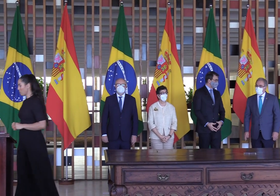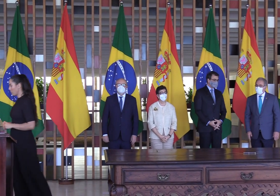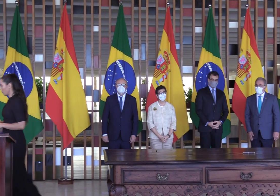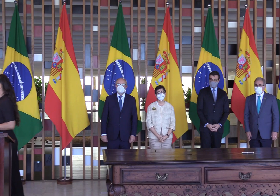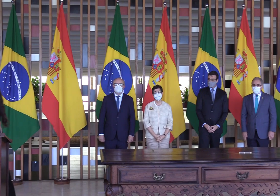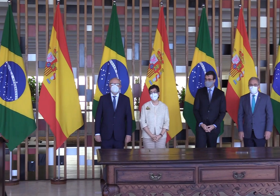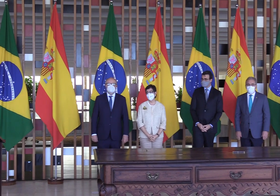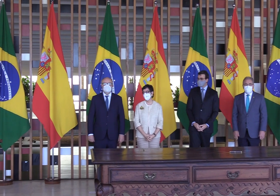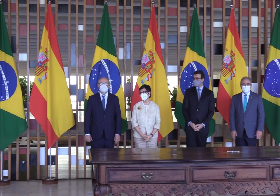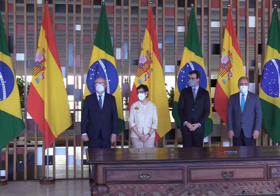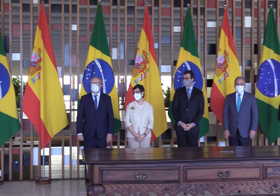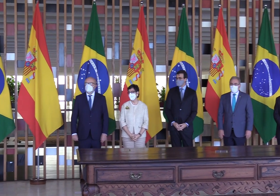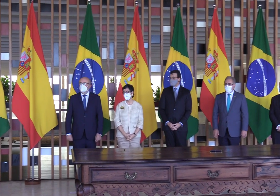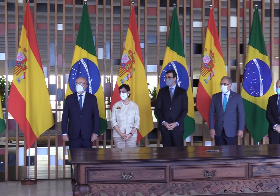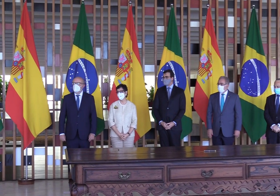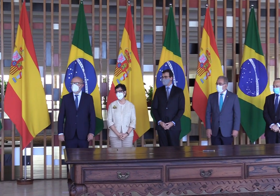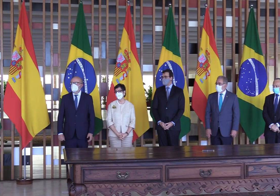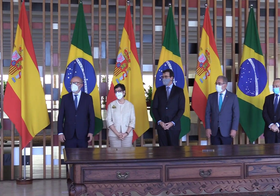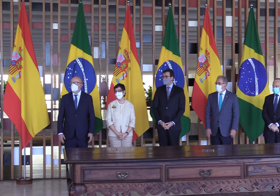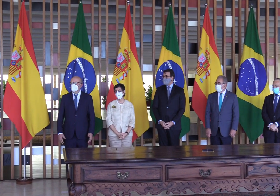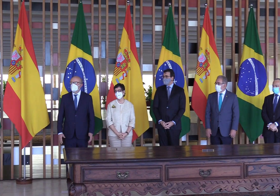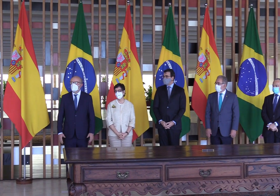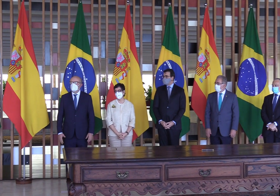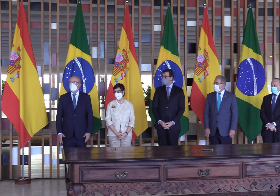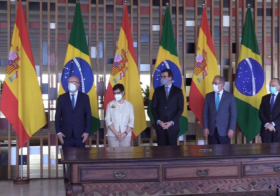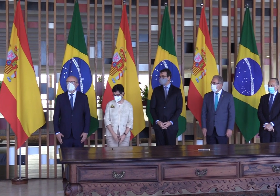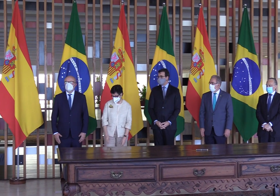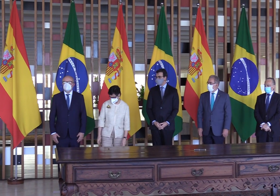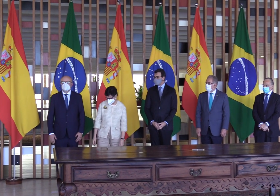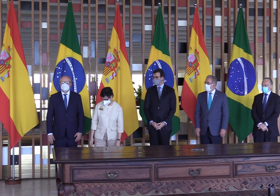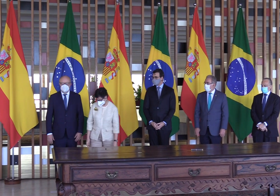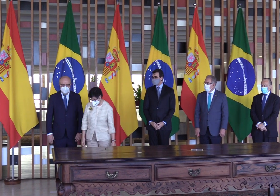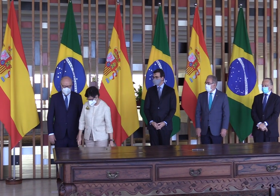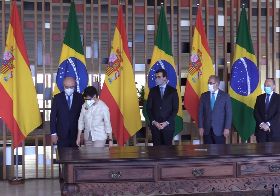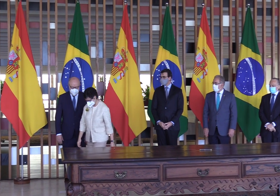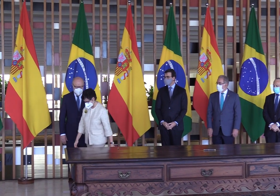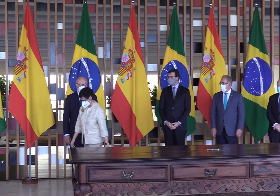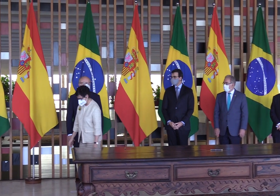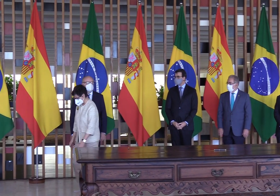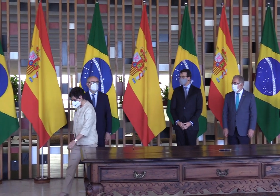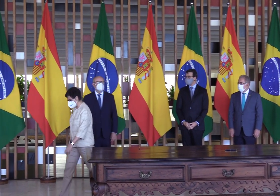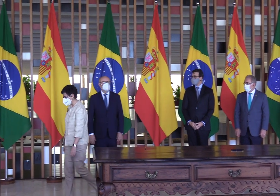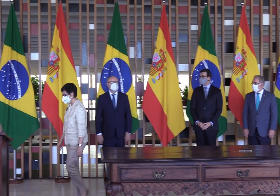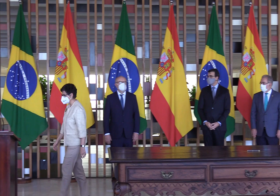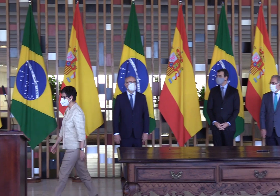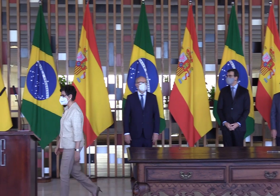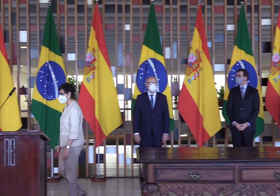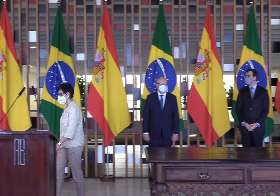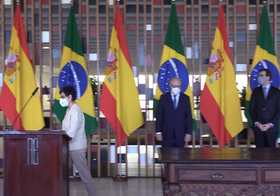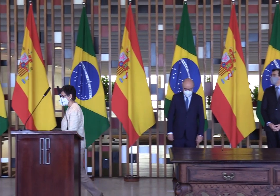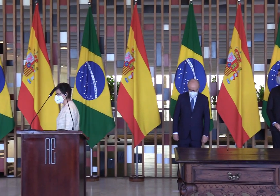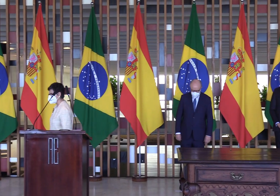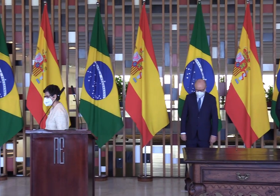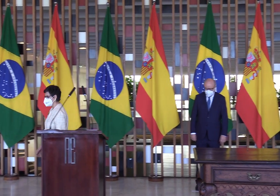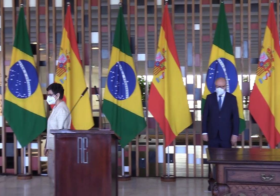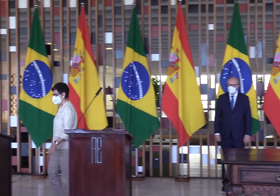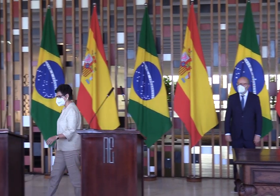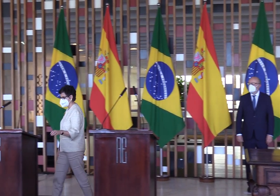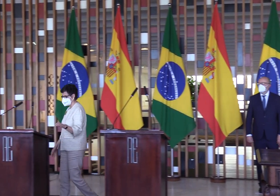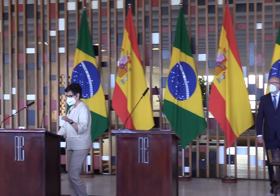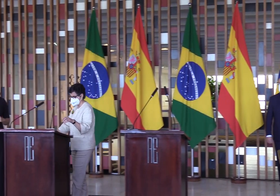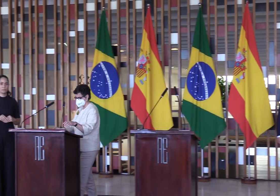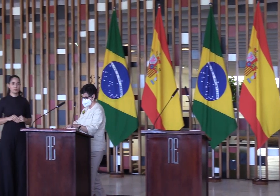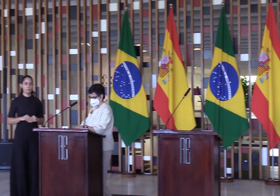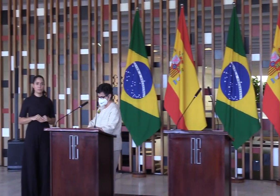Neste momento, fará uso da palavra a senhora Arantia González Laia, Ministra de Assuntos Exteriores, União